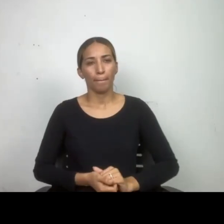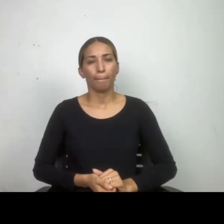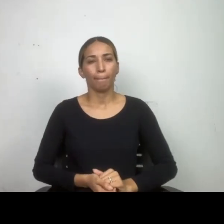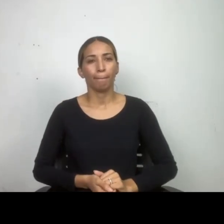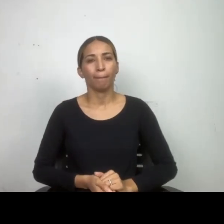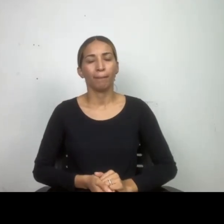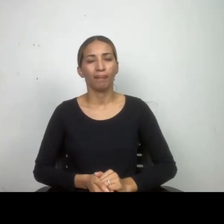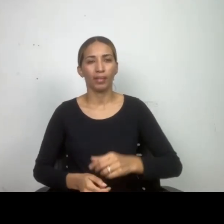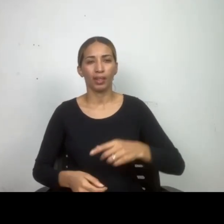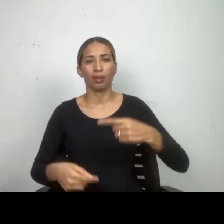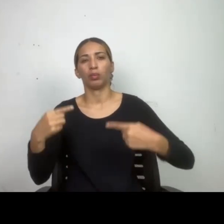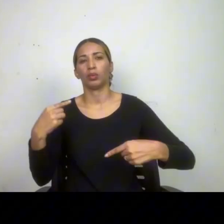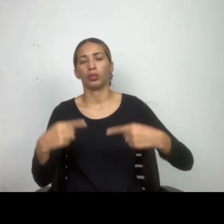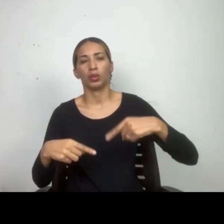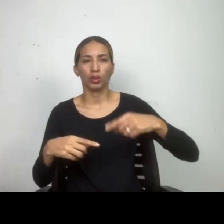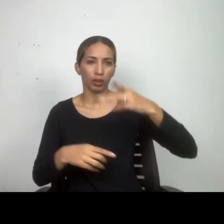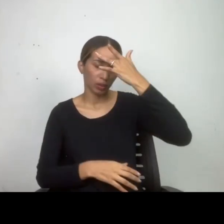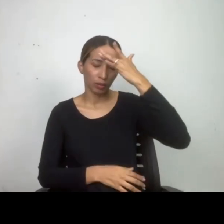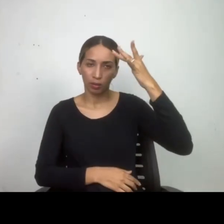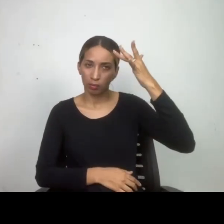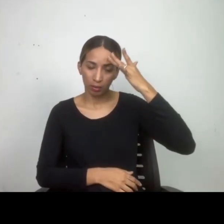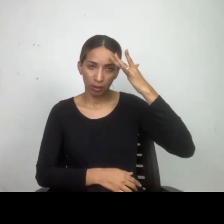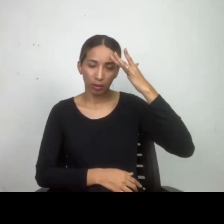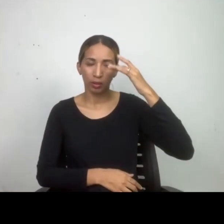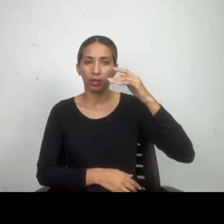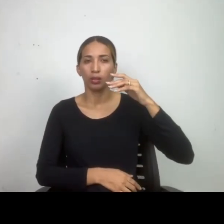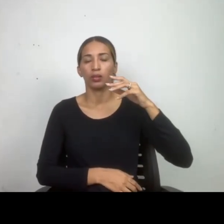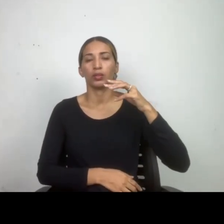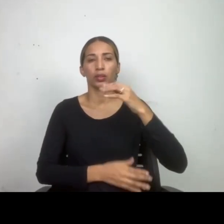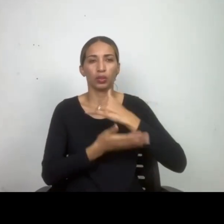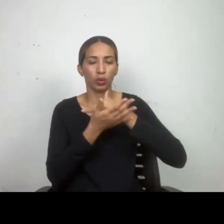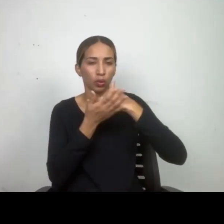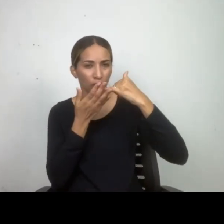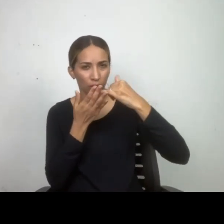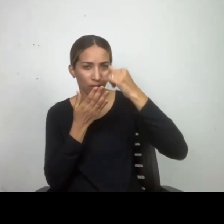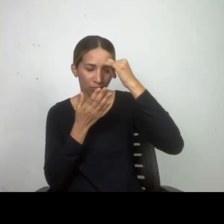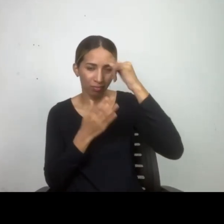saúde mental, álcool e outras drogas, que está